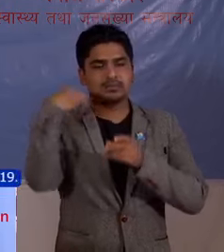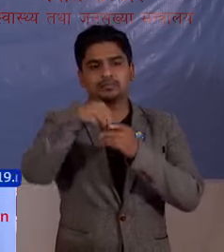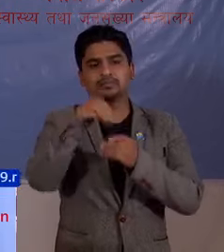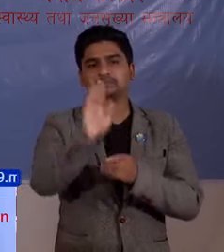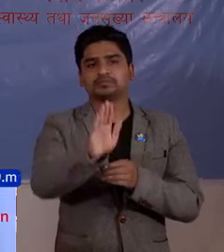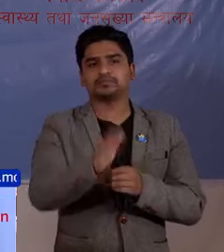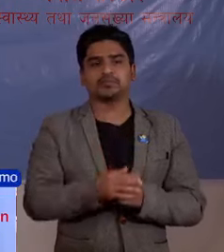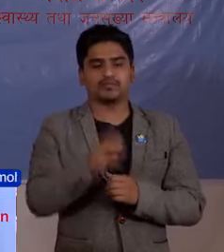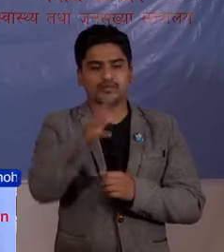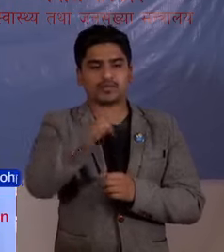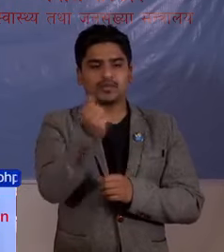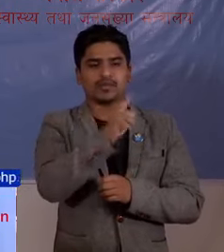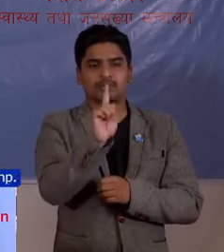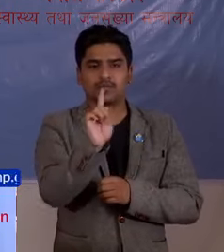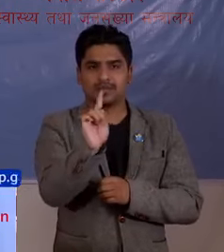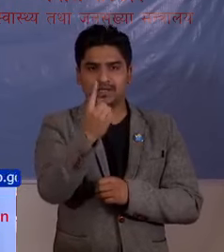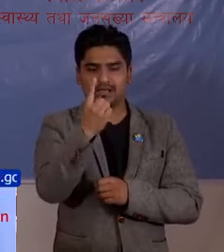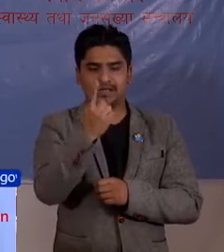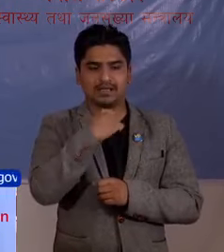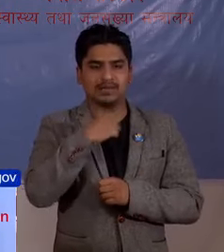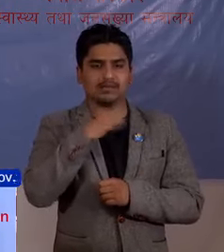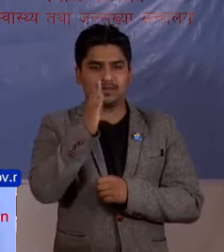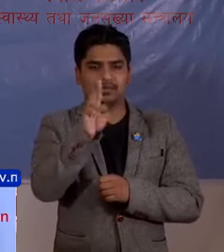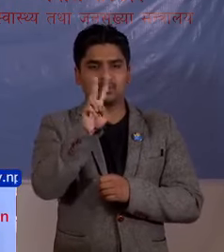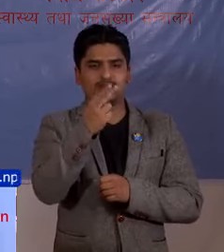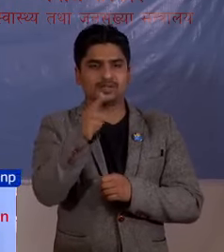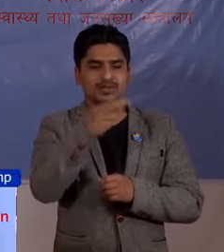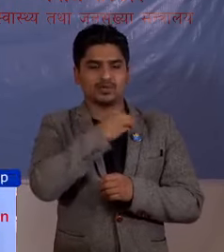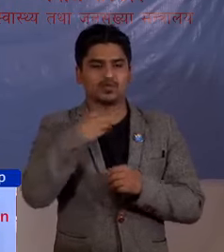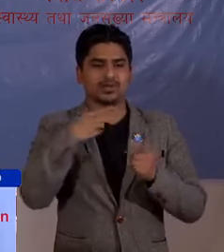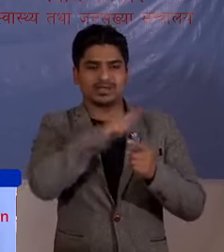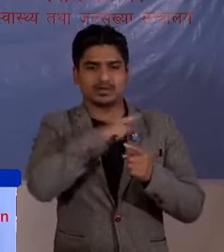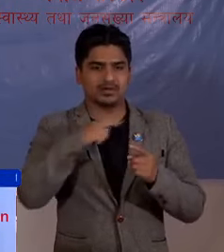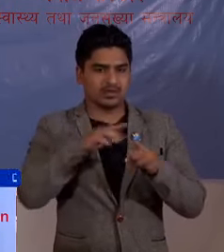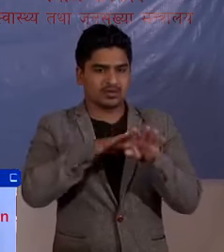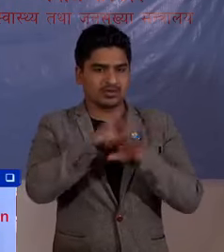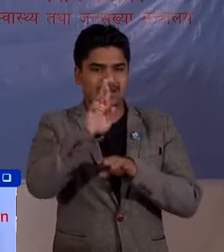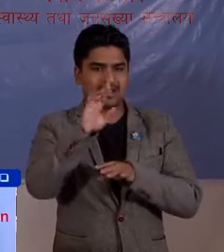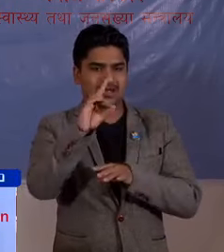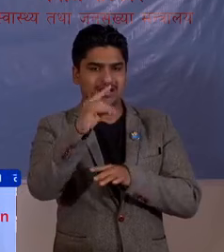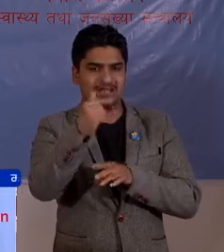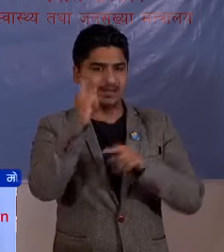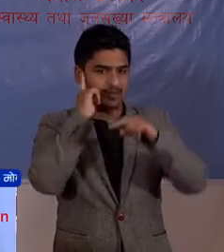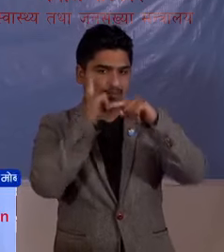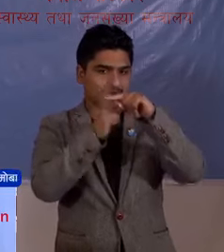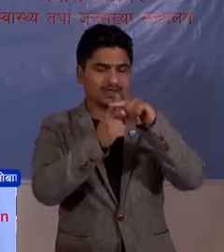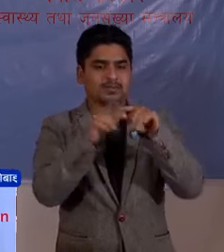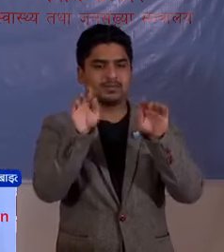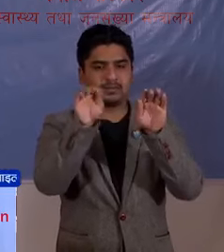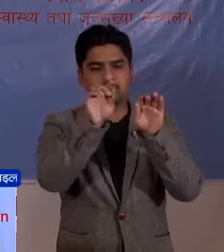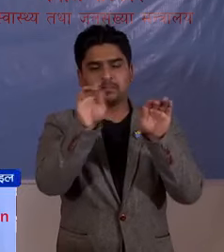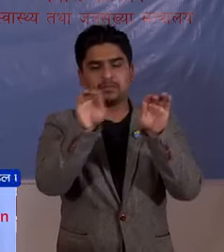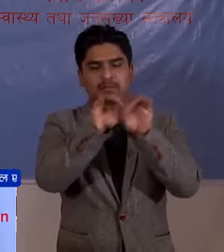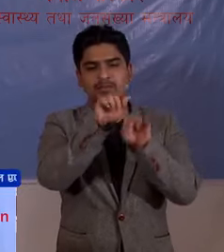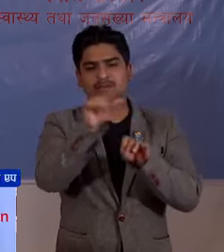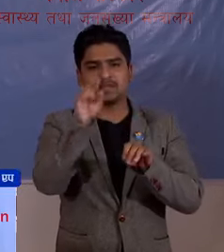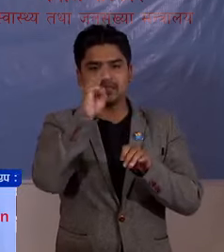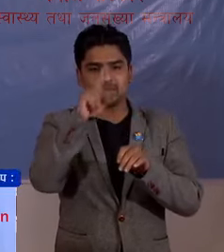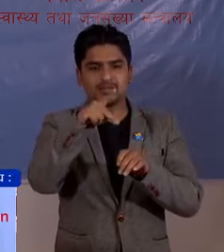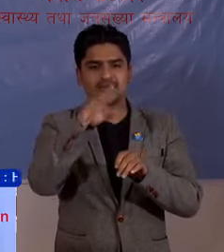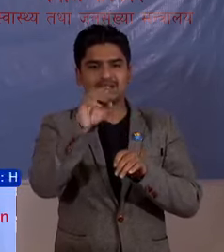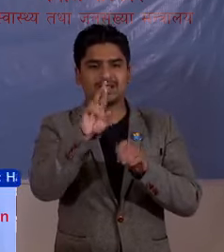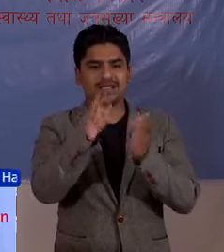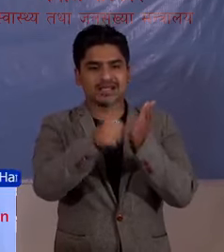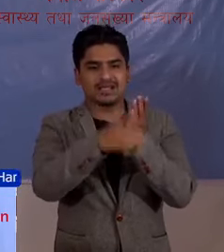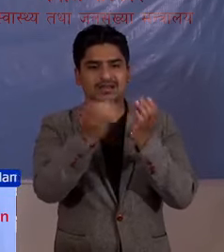आएको छु। सबभन्दा पहिलो कुरा चाहिँ हामीले दुईजना स्वास्थ्यकर्मीमा आरडीटी पोजिटिभ भएको सम्बन्धमा पिसिआर टेस्ट